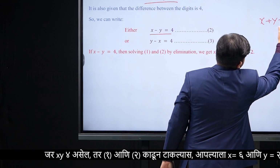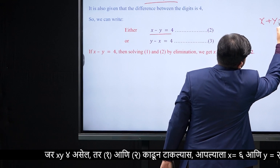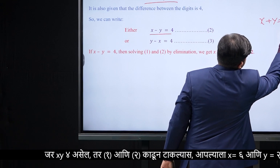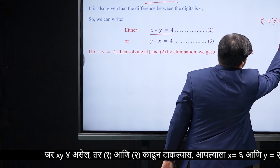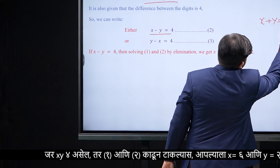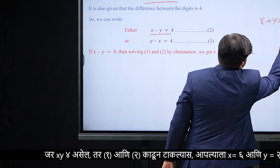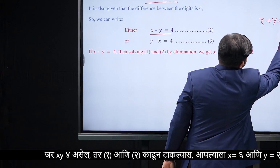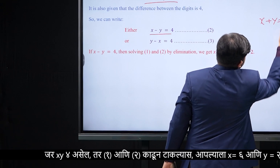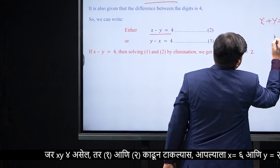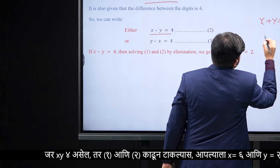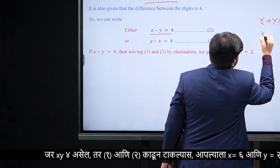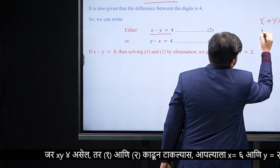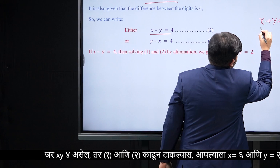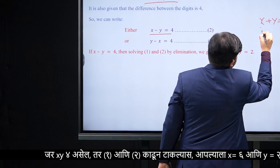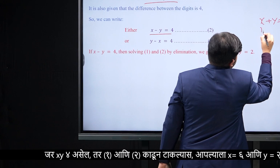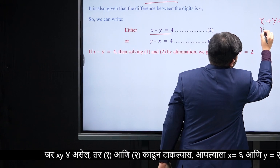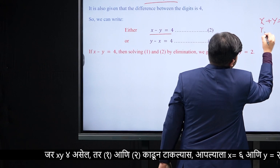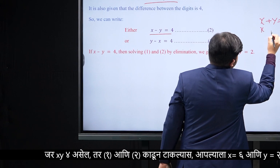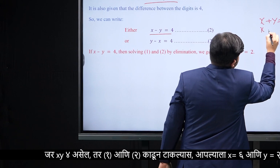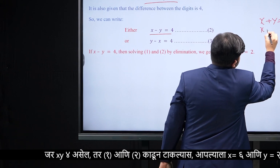जर xy 4 असेल